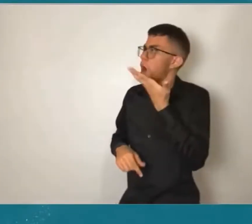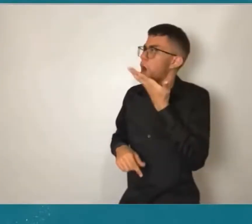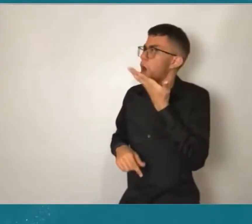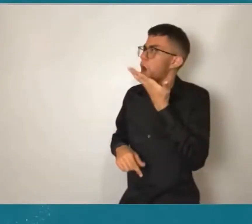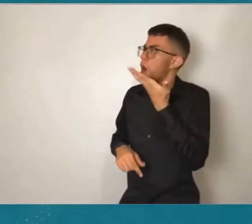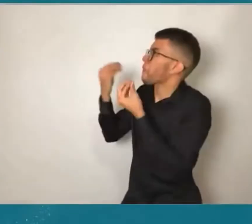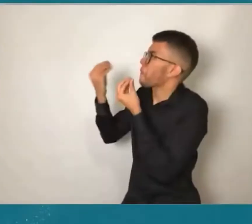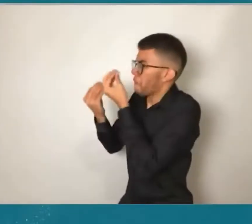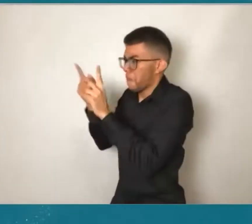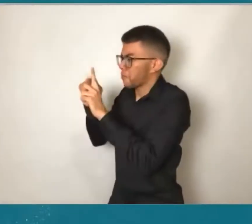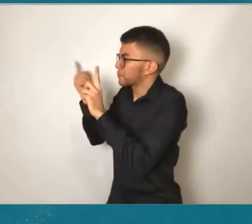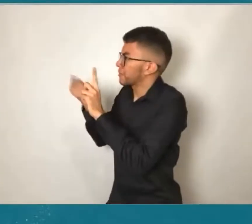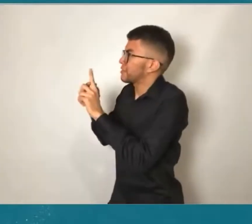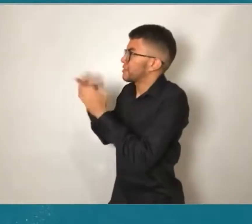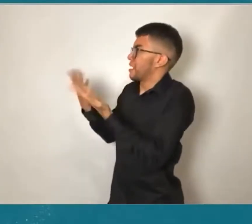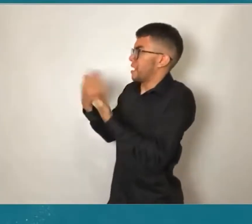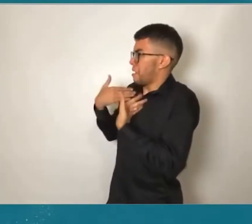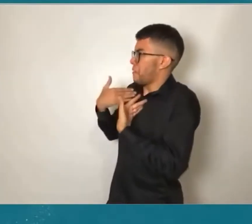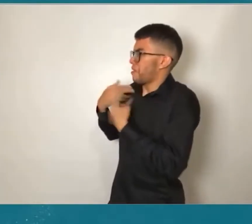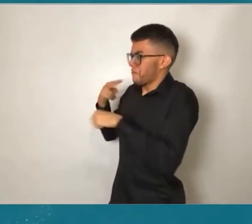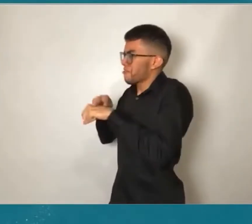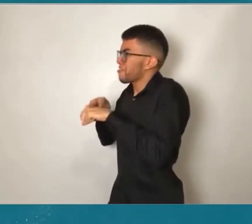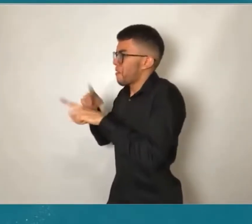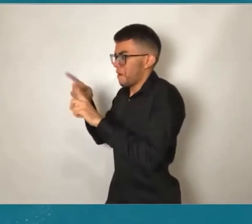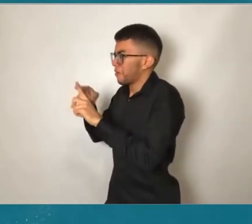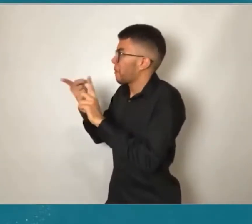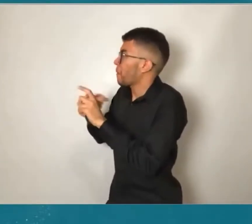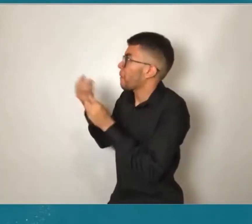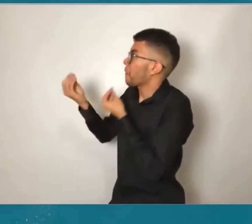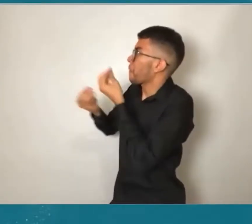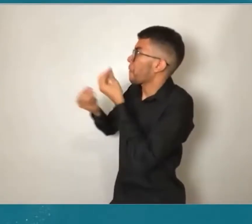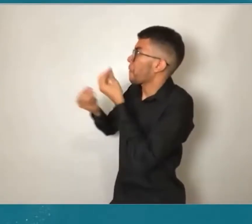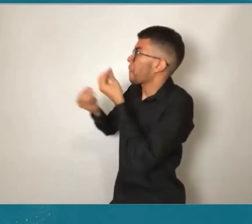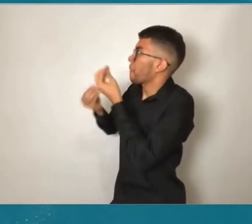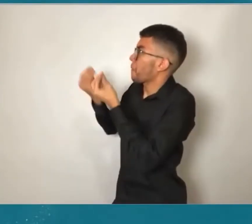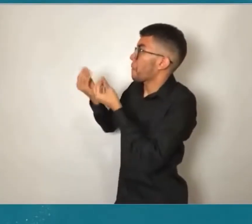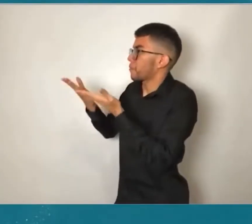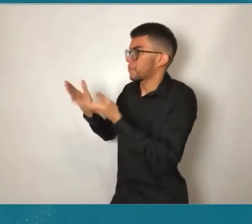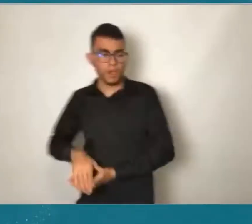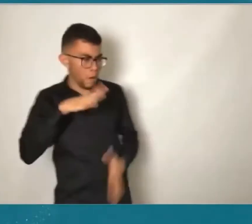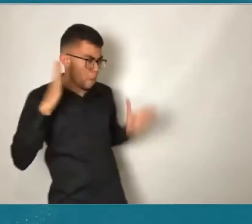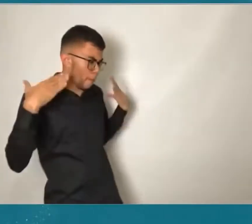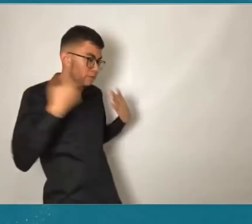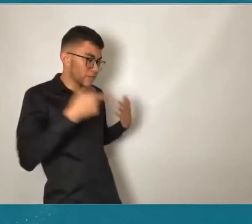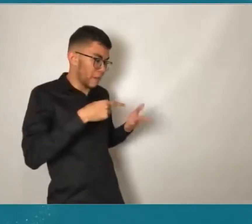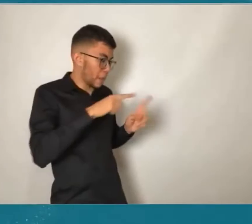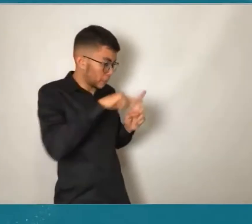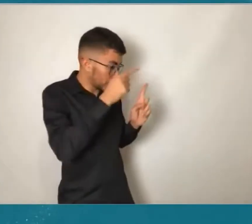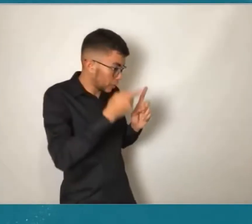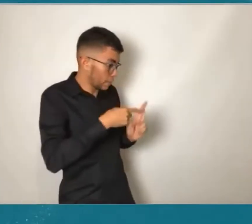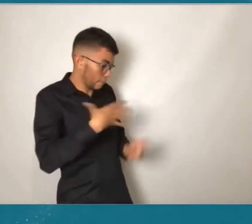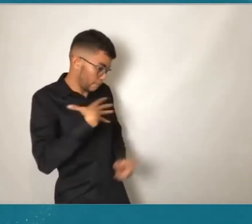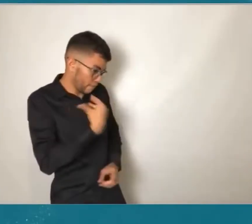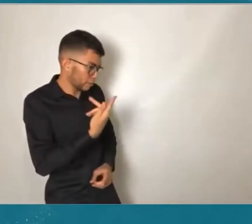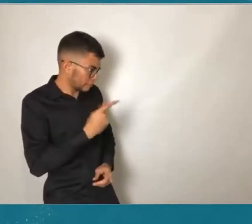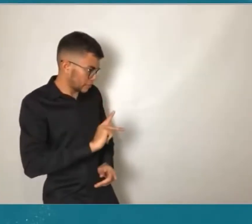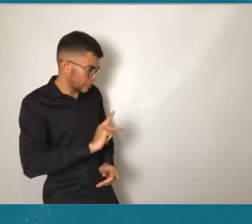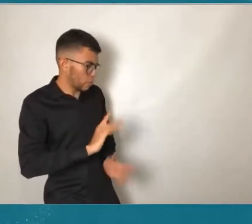Quem vai acreditar nessa história? Ninguém vai acreditar nessa história. Irmãos, a Maria diz, eis aqui a tua